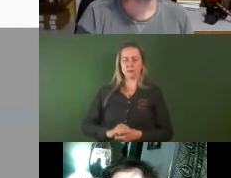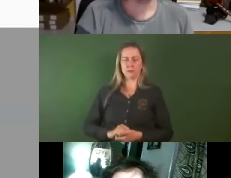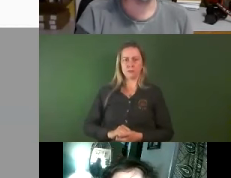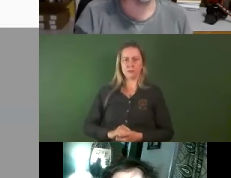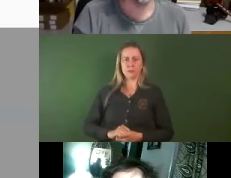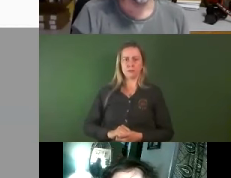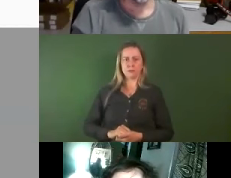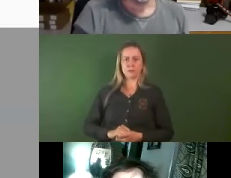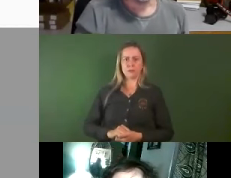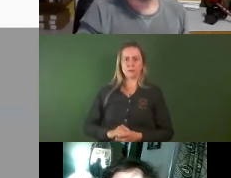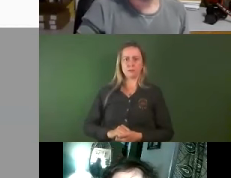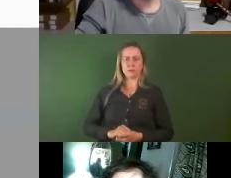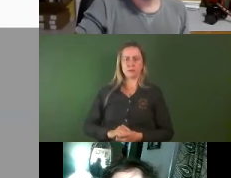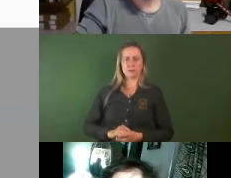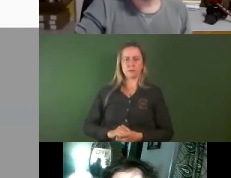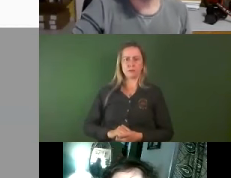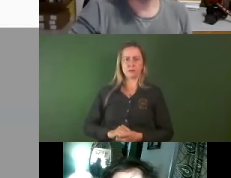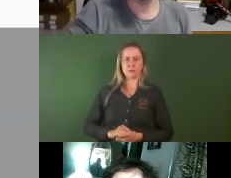Bom,